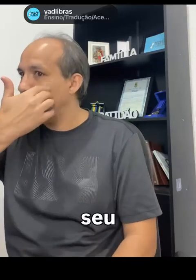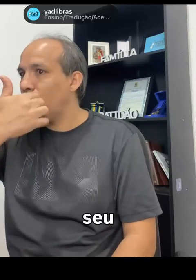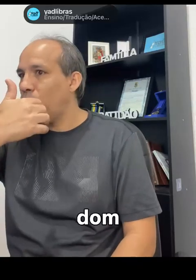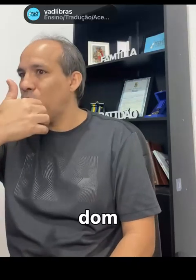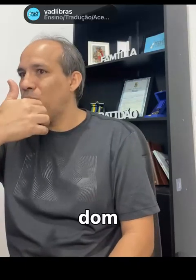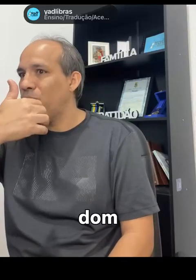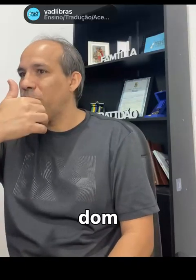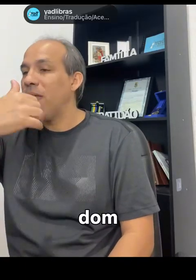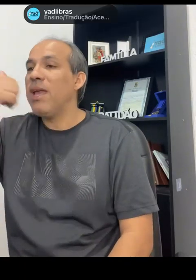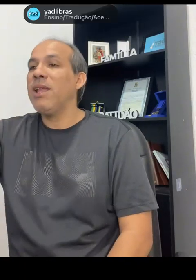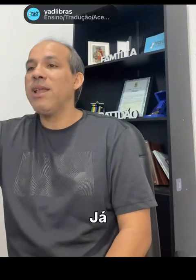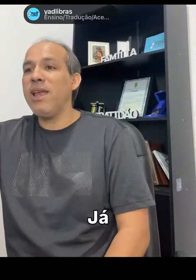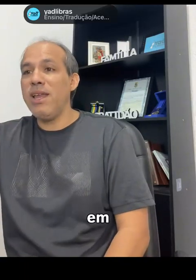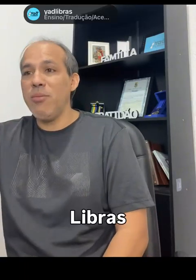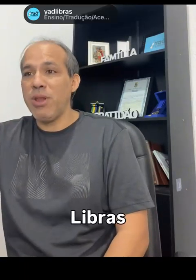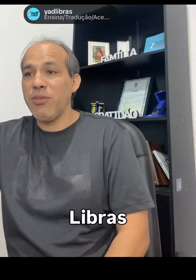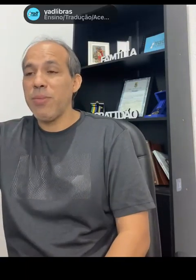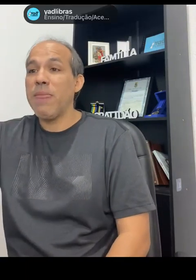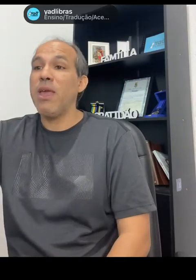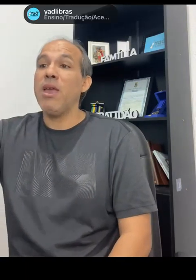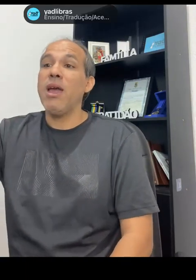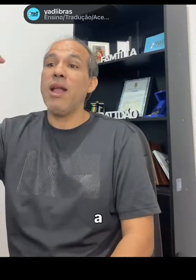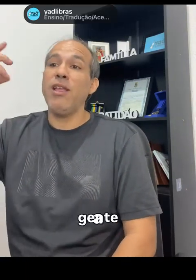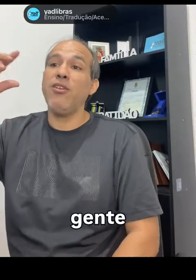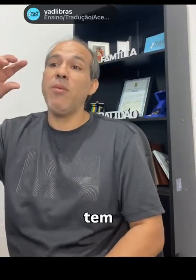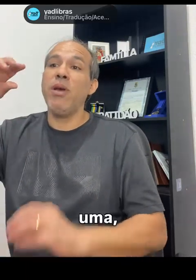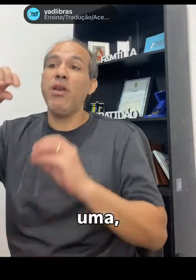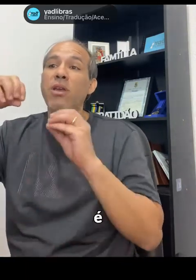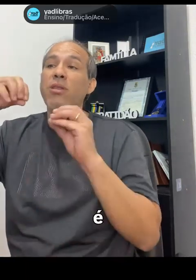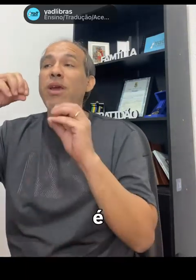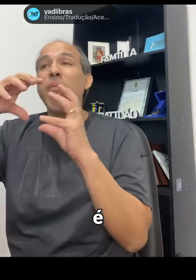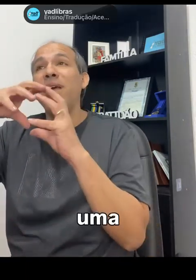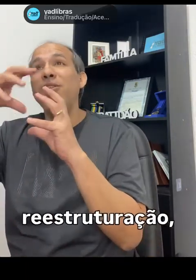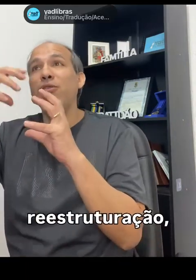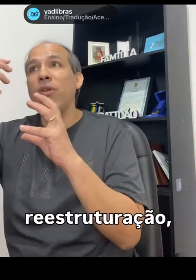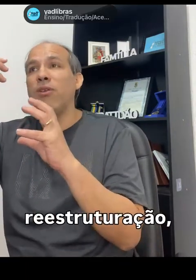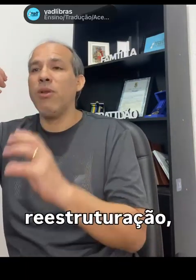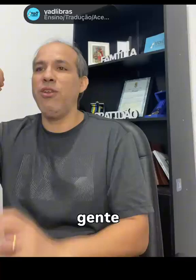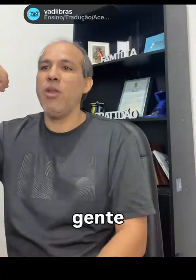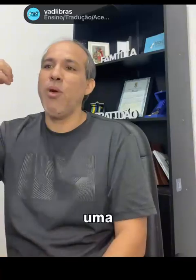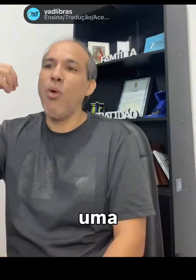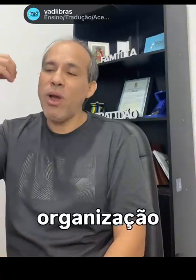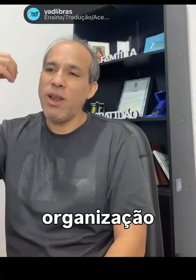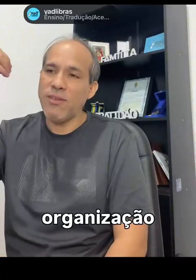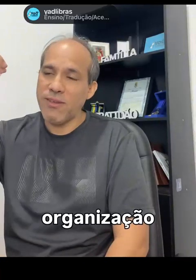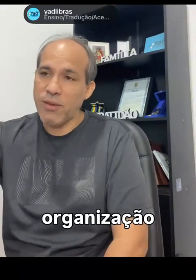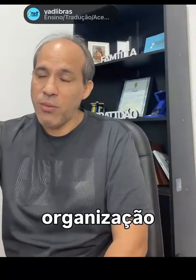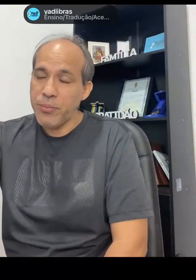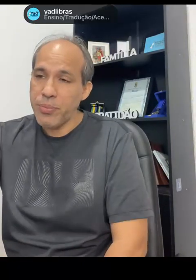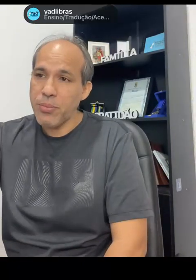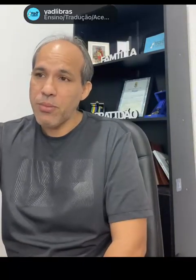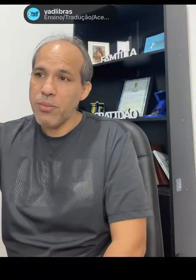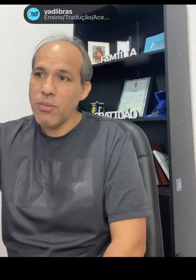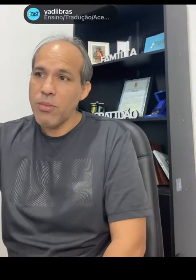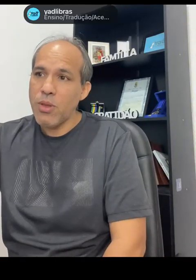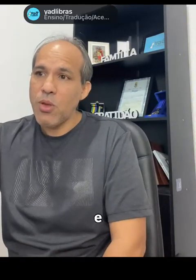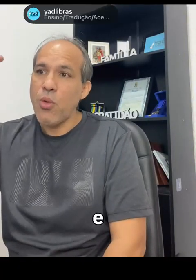dom. Já em Libras, a gente tem não é uma reestruturação, a gente tem uma organização e